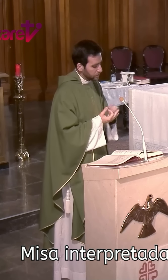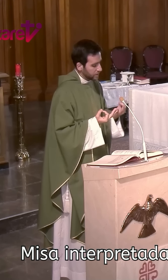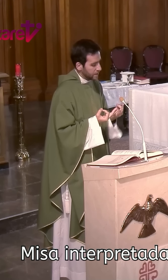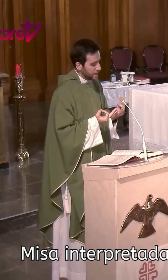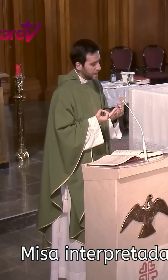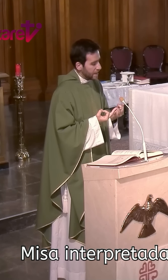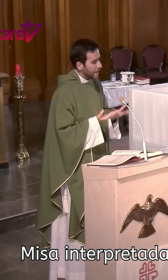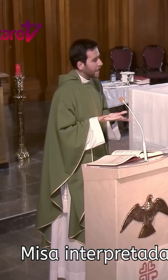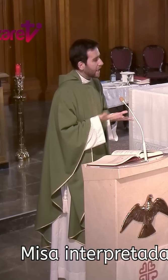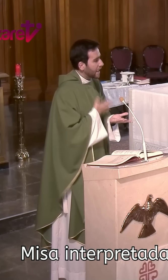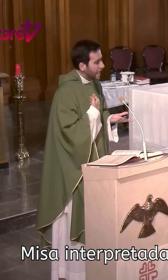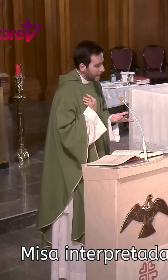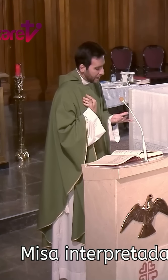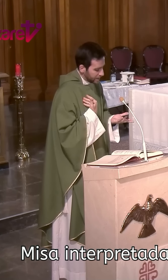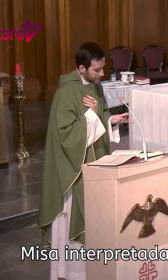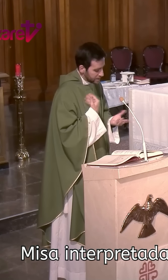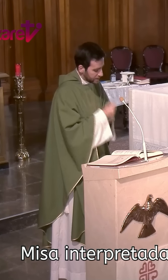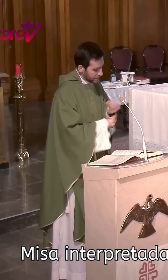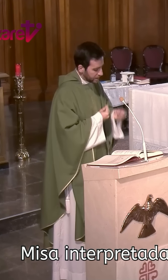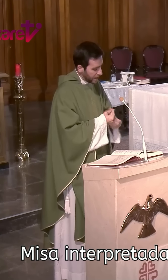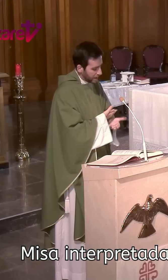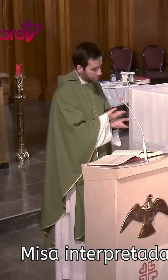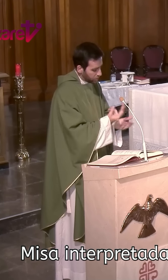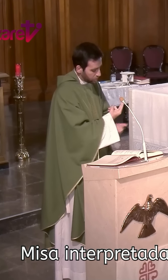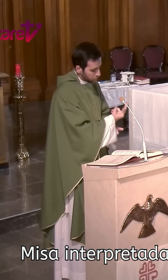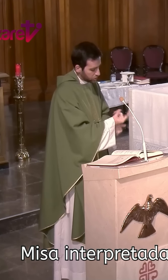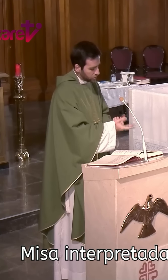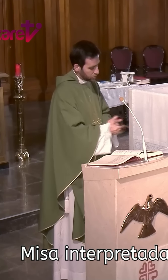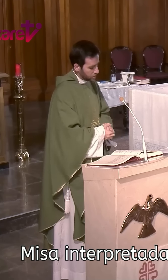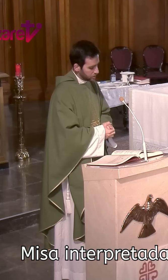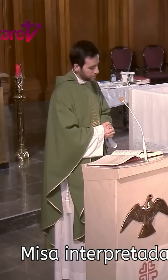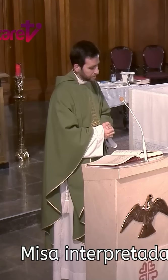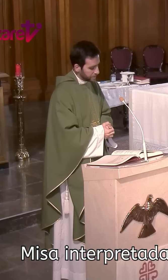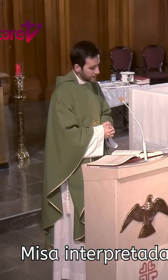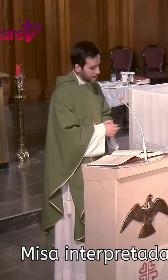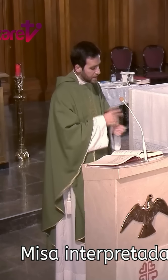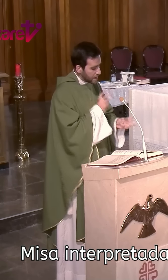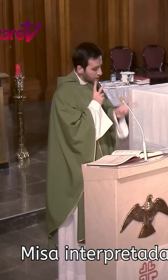preguntó: ¿Qué queréis que haga por vosotros?